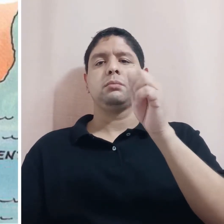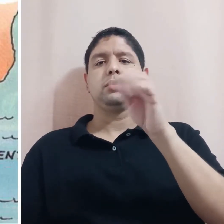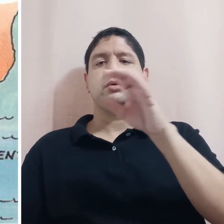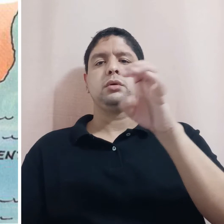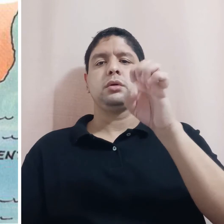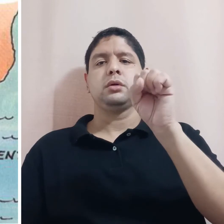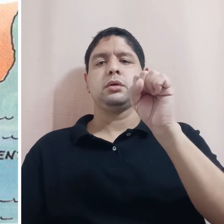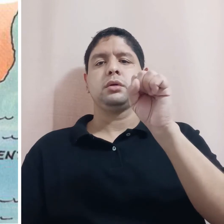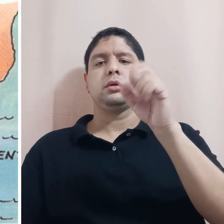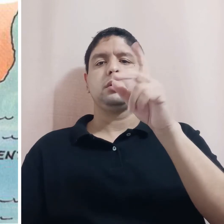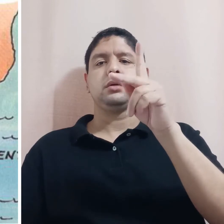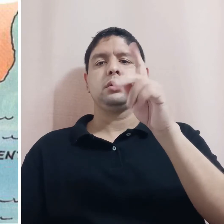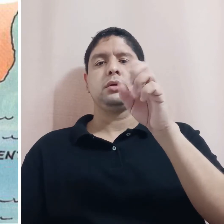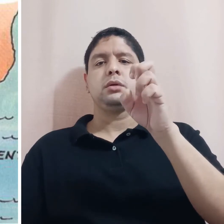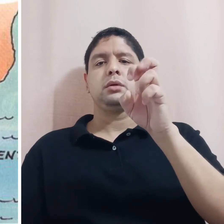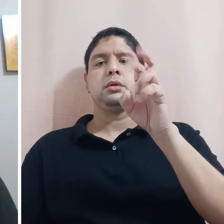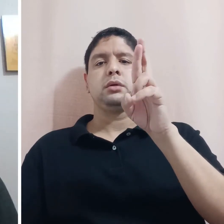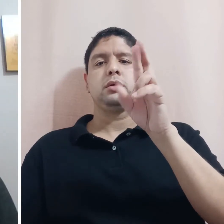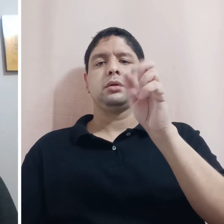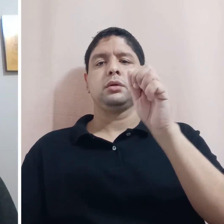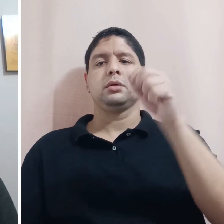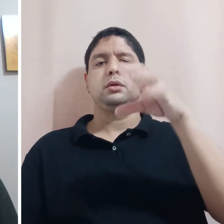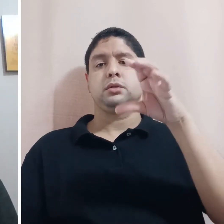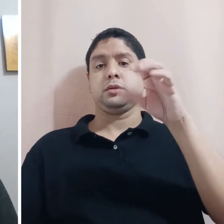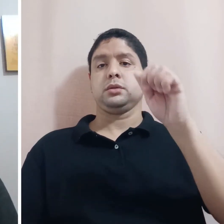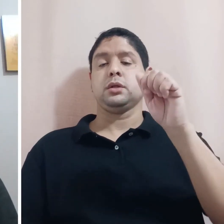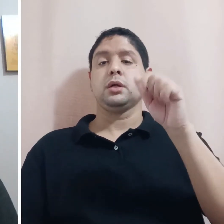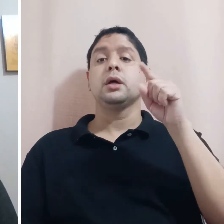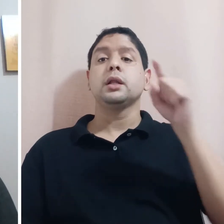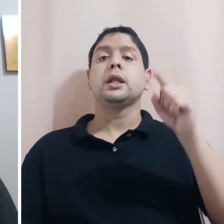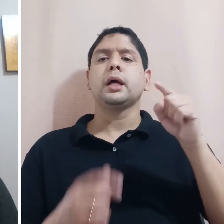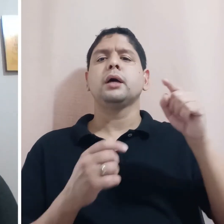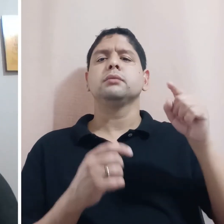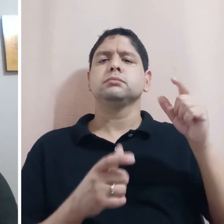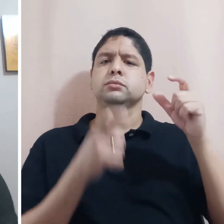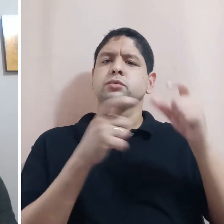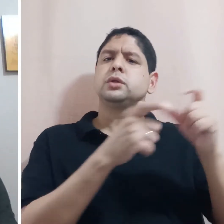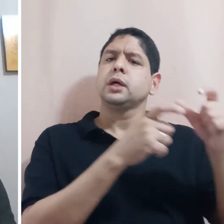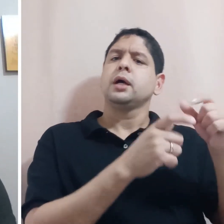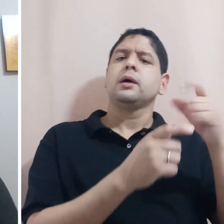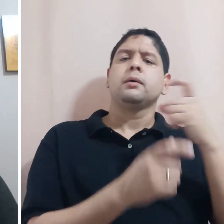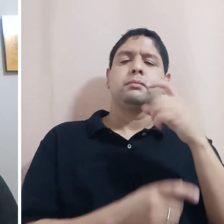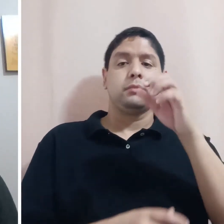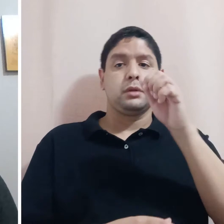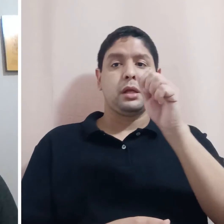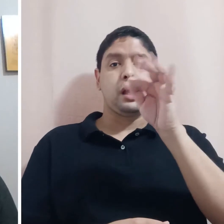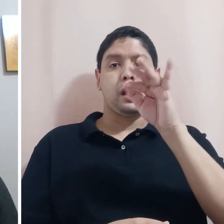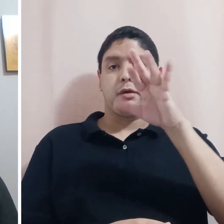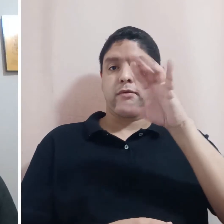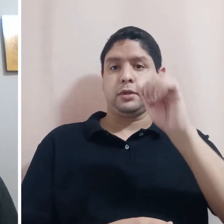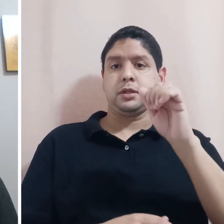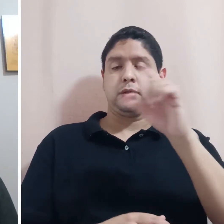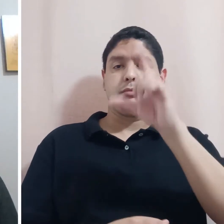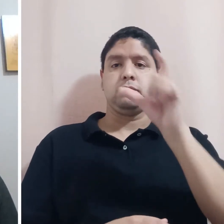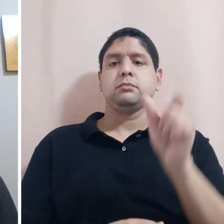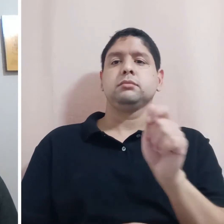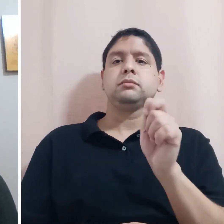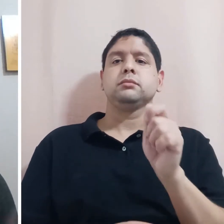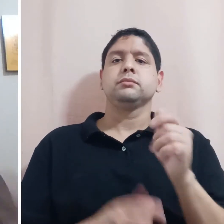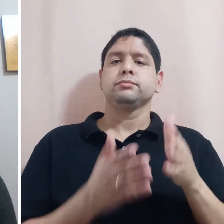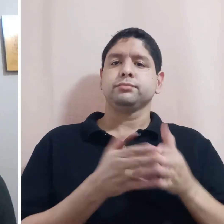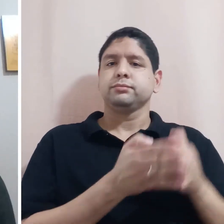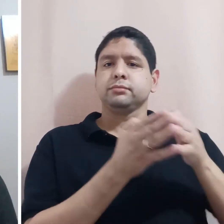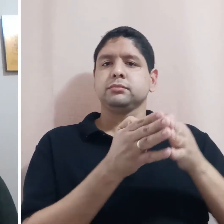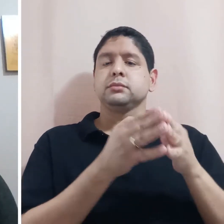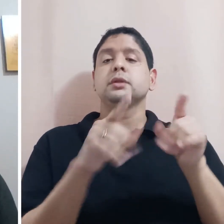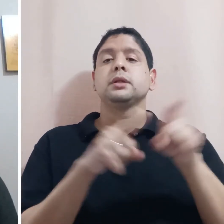extremo sul da África, e consegue atingir o Oceano Índico, né, para se chegar à Ásia. A gente vai ter no